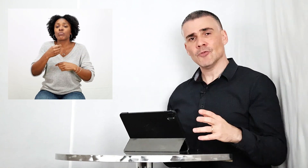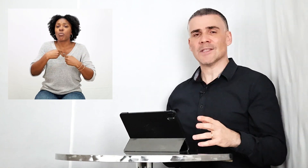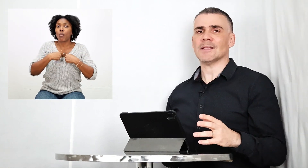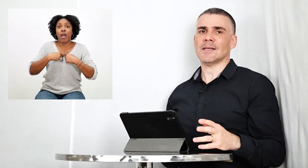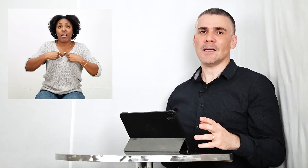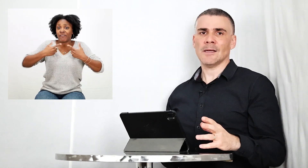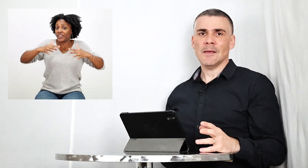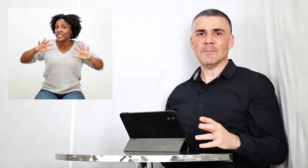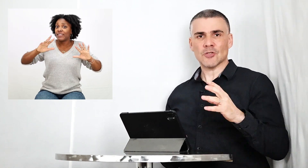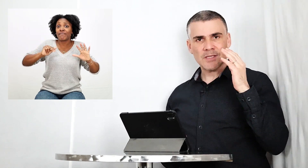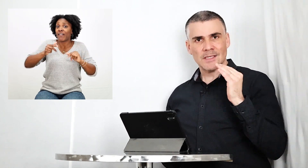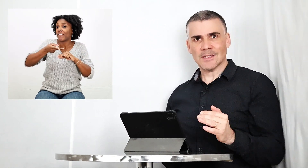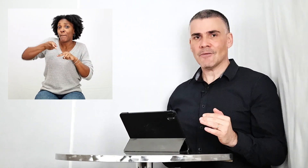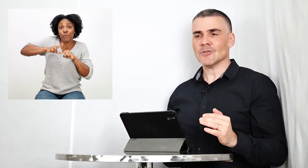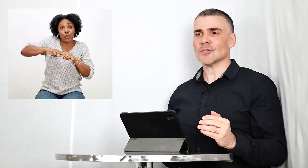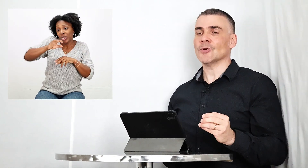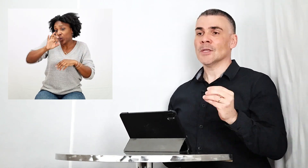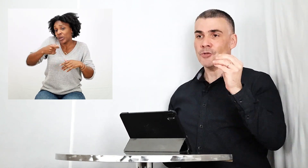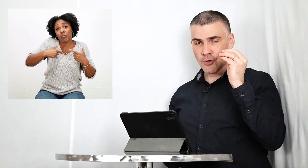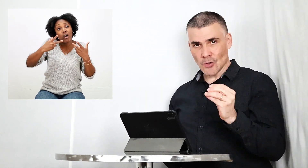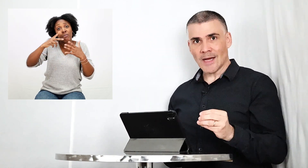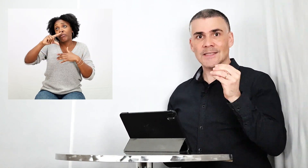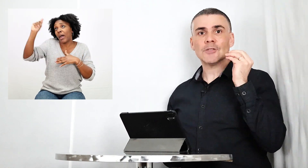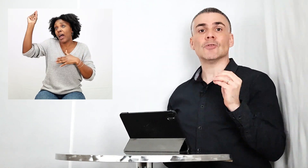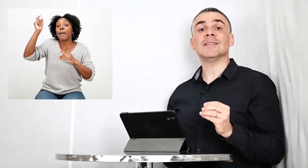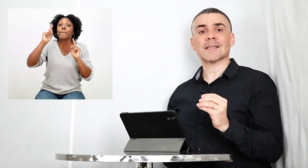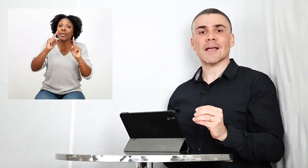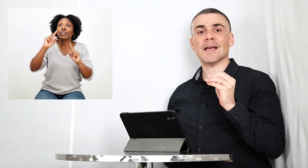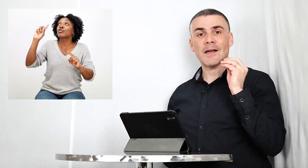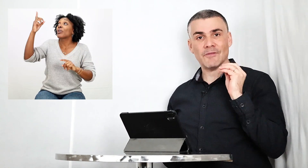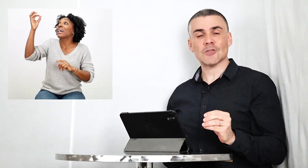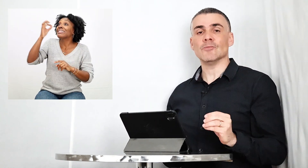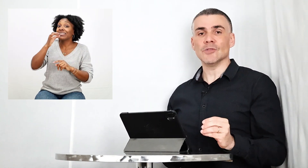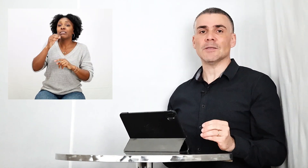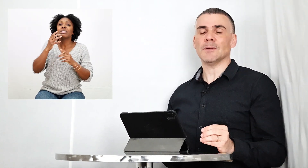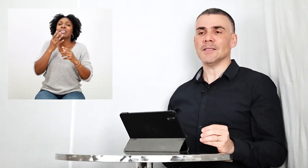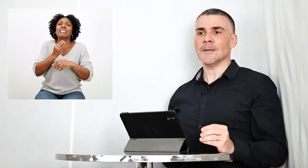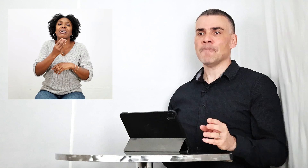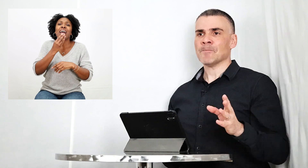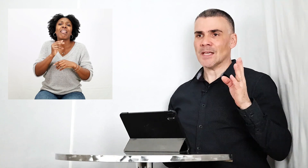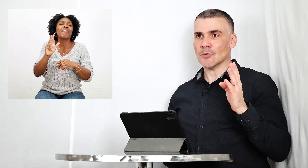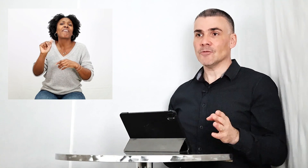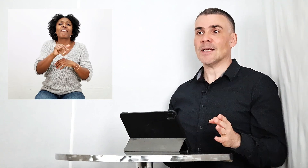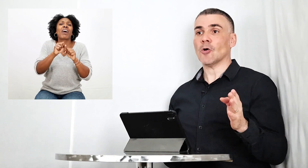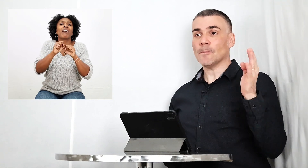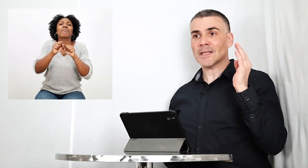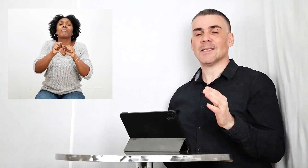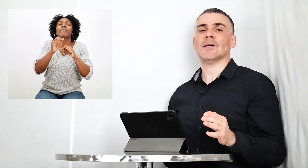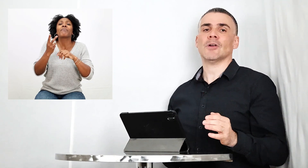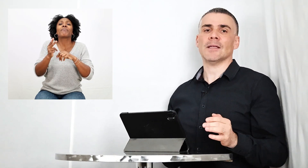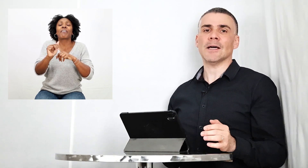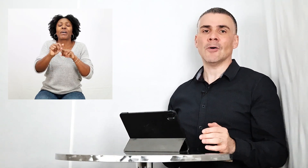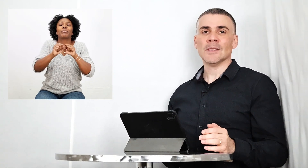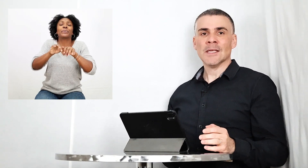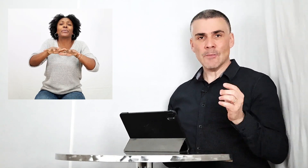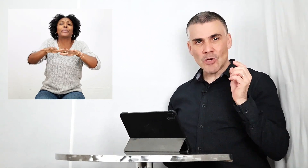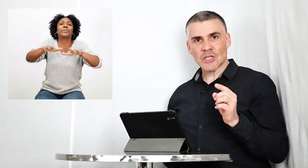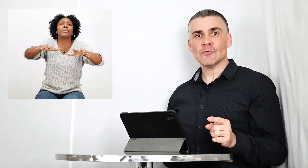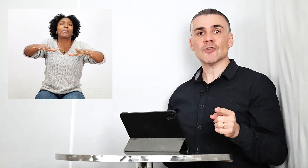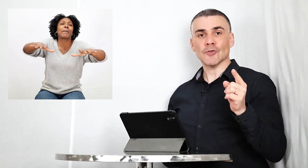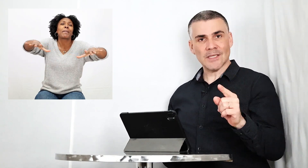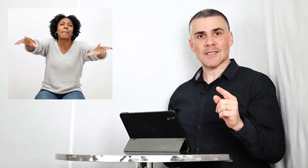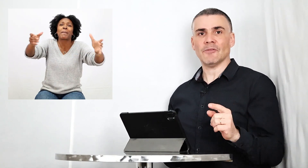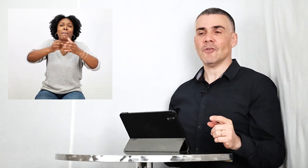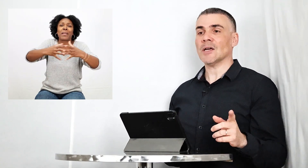je serai plus de cette terre, mais je sais d'avance que Dieu a dit que Israël va se multiplier et que vous allez repartir en Canaan. Et